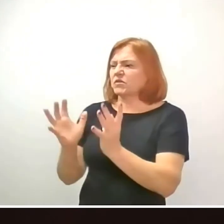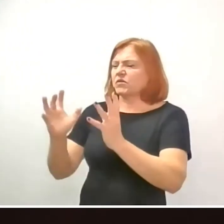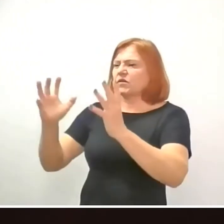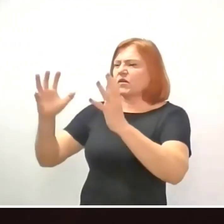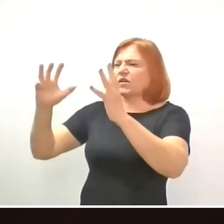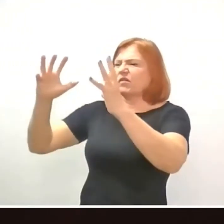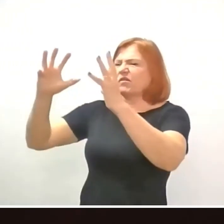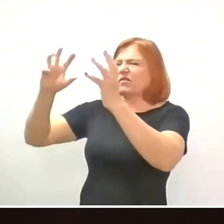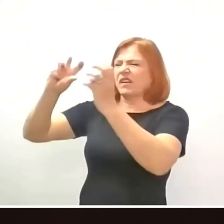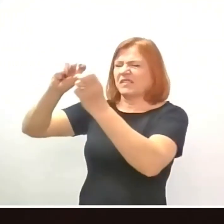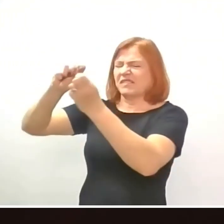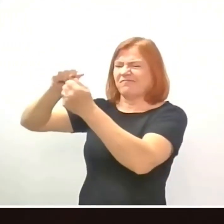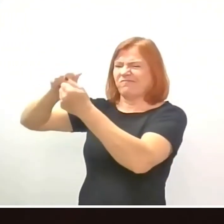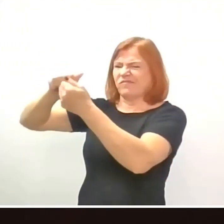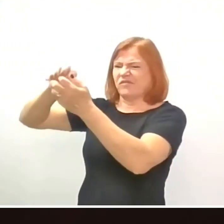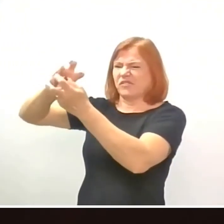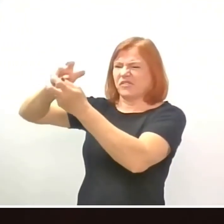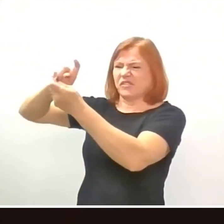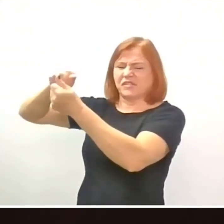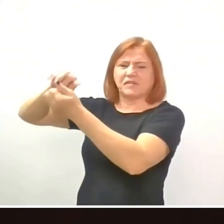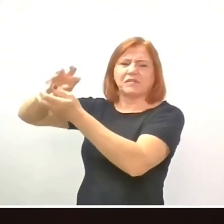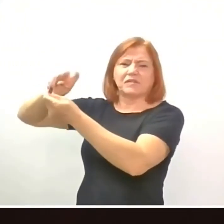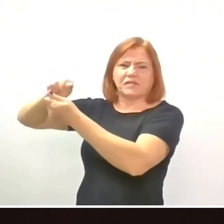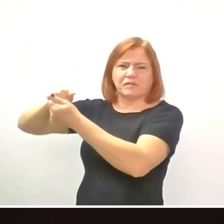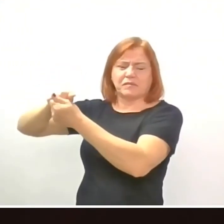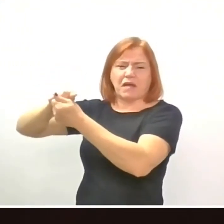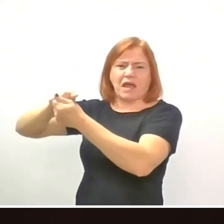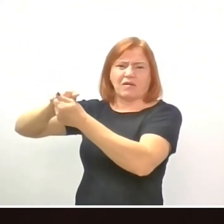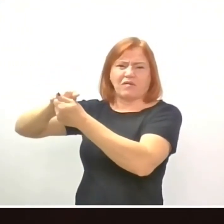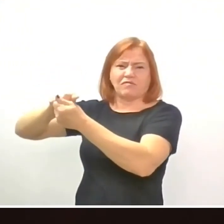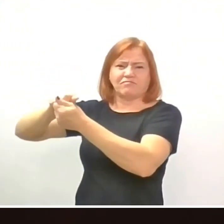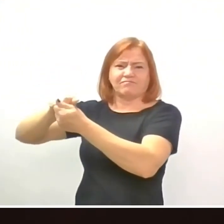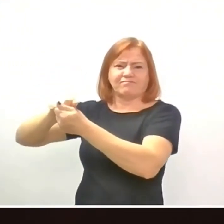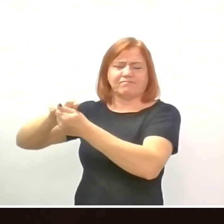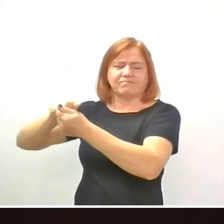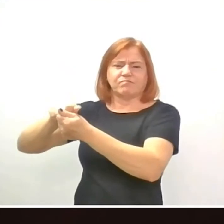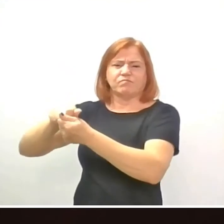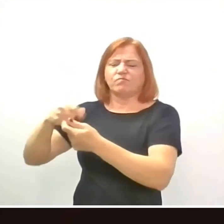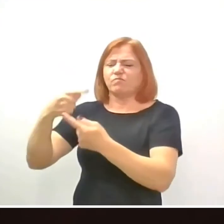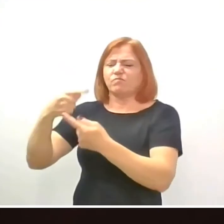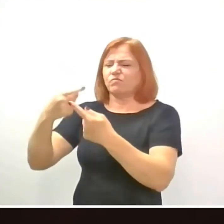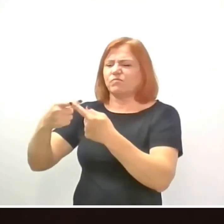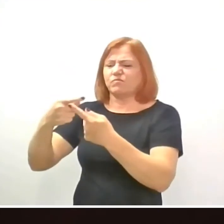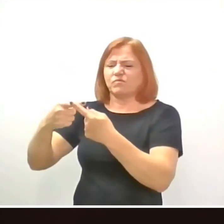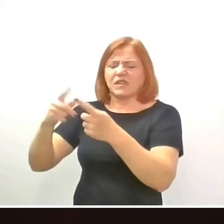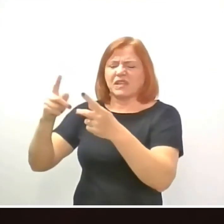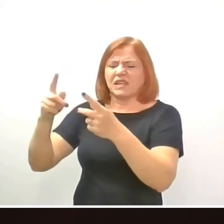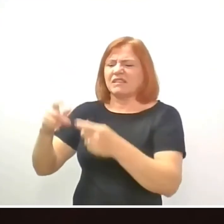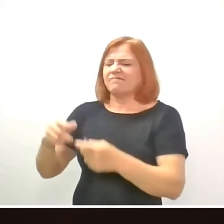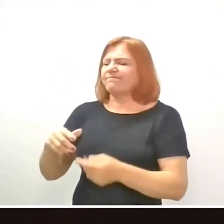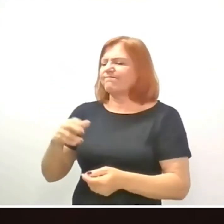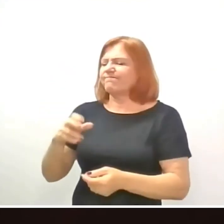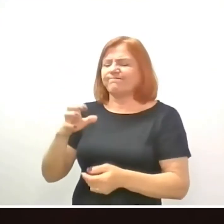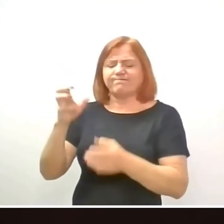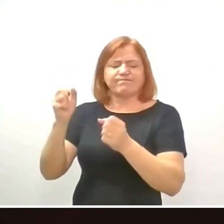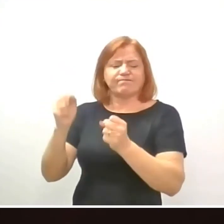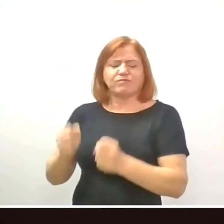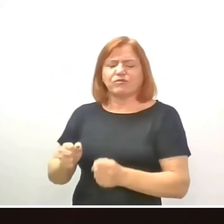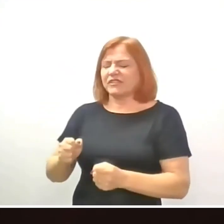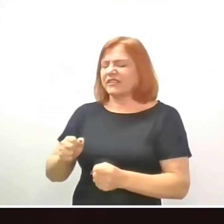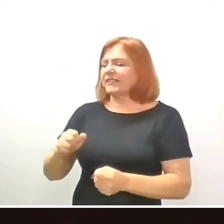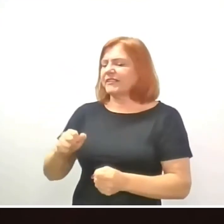essas autoridades clandestinas, essas nações, não tem poder nenhum, é como um vaso de barro. Se Deus quiser despedaçar, é